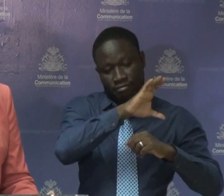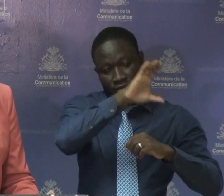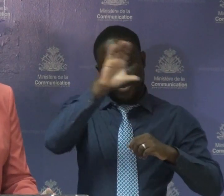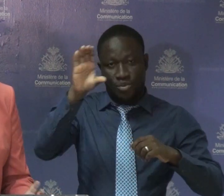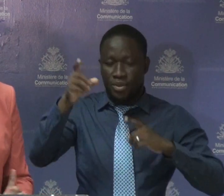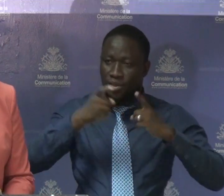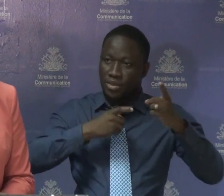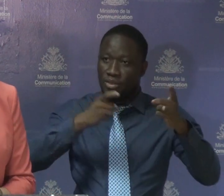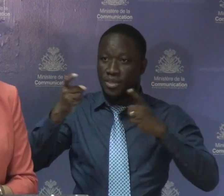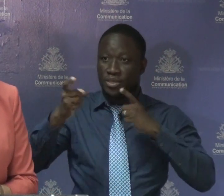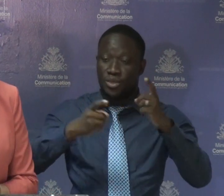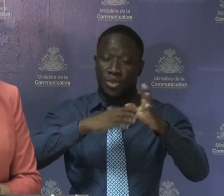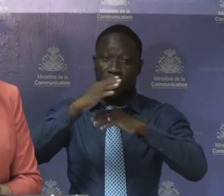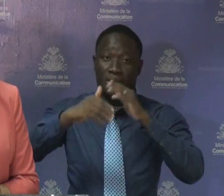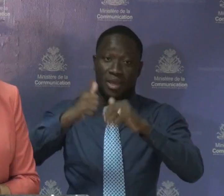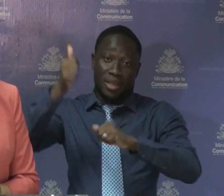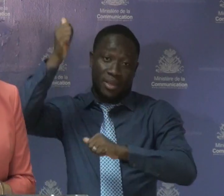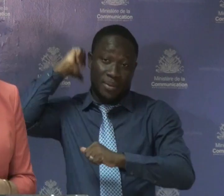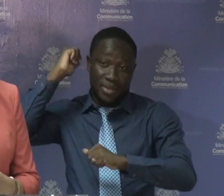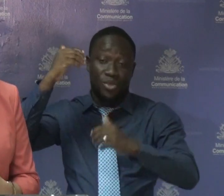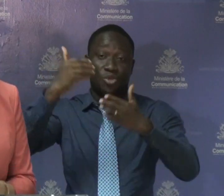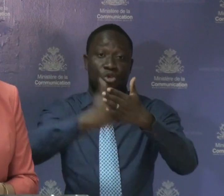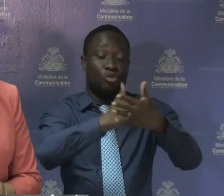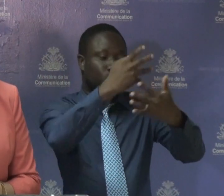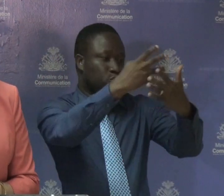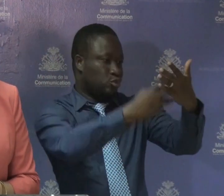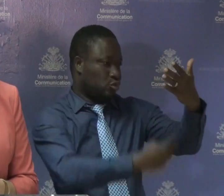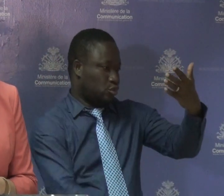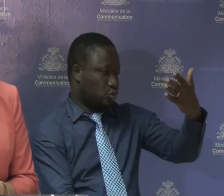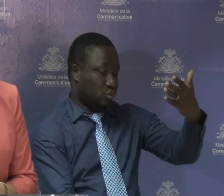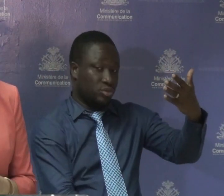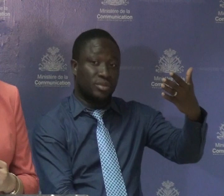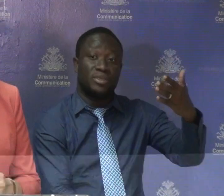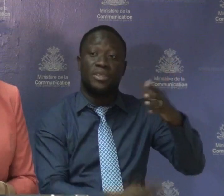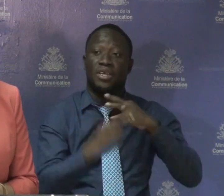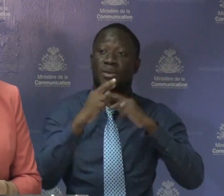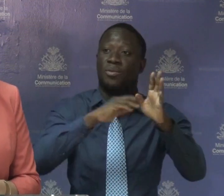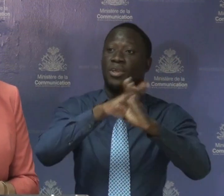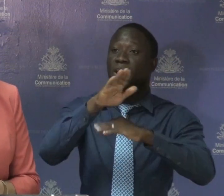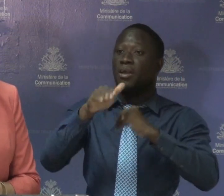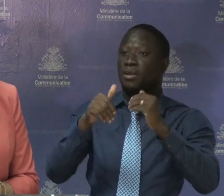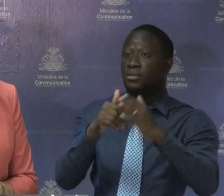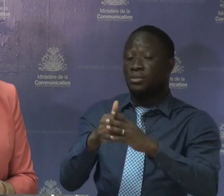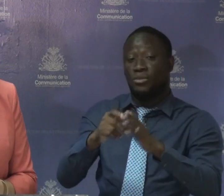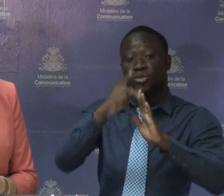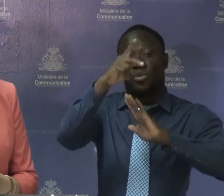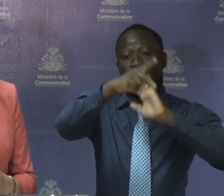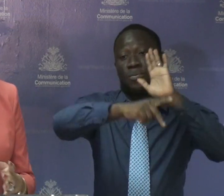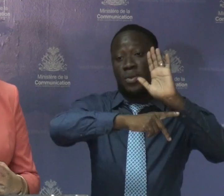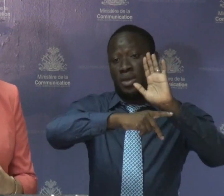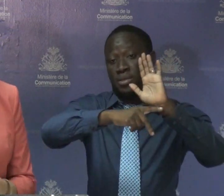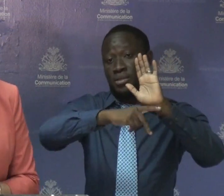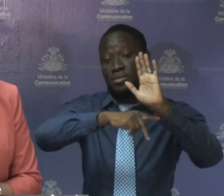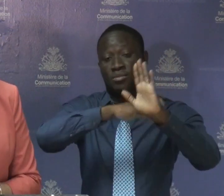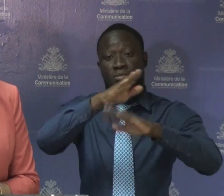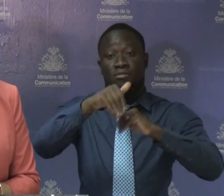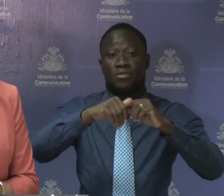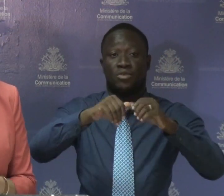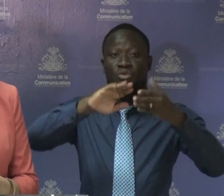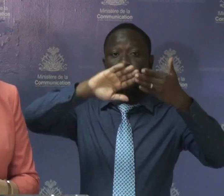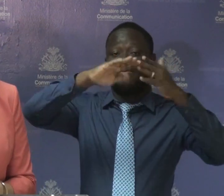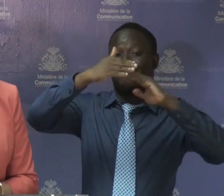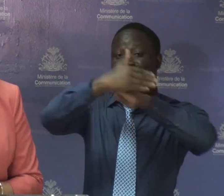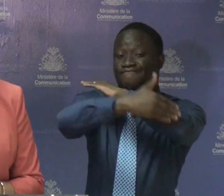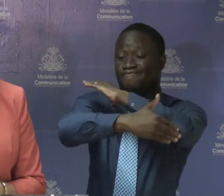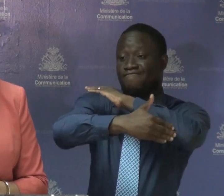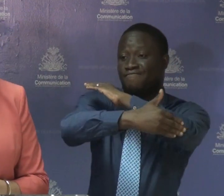l'année dernière, et nous mettons aussi un nouveau curriculum qui lui-même répond à toutes normes et à critères et de tout Caraïbes blanc. Et